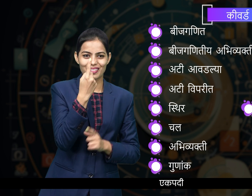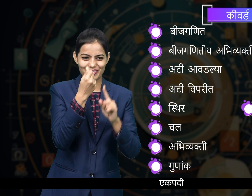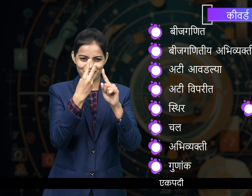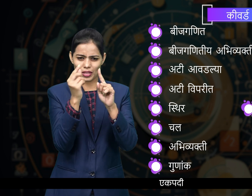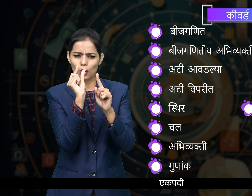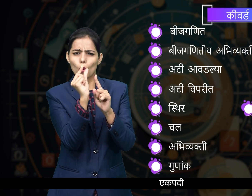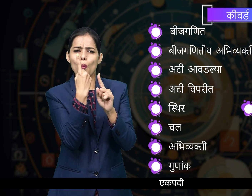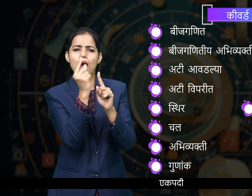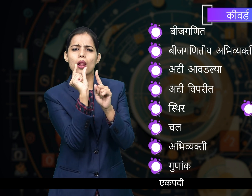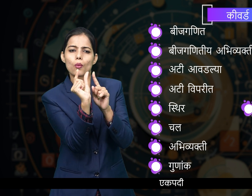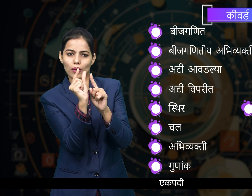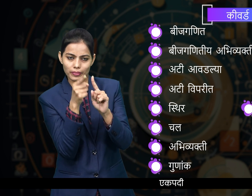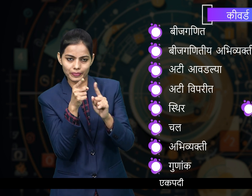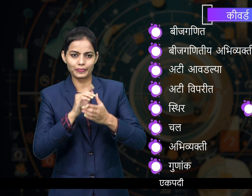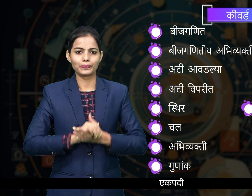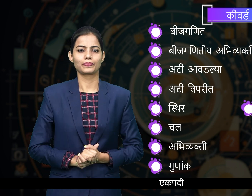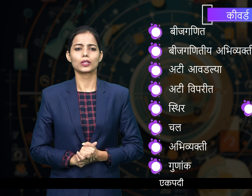एकपदी.